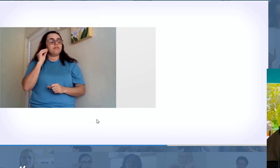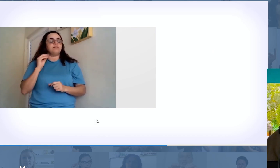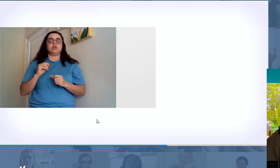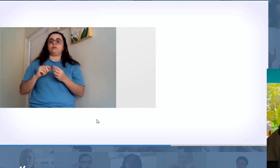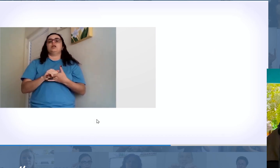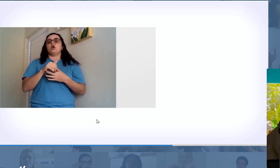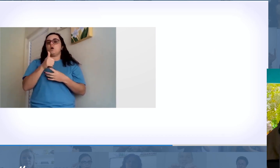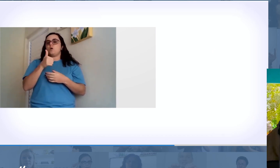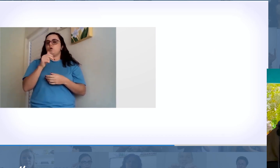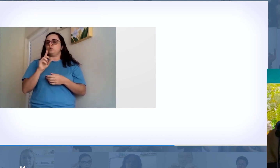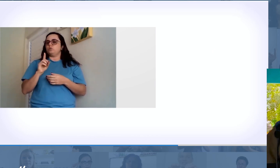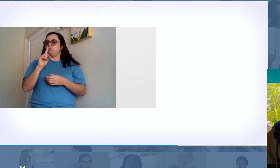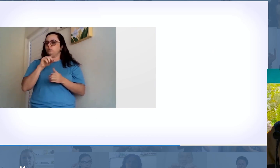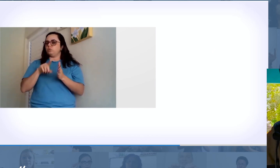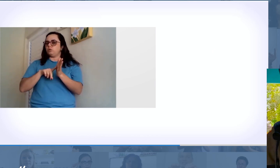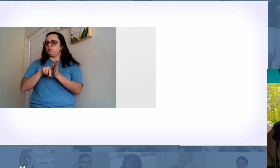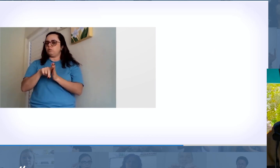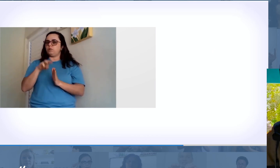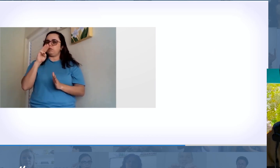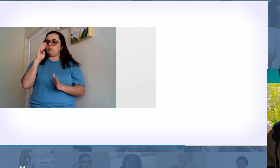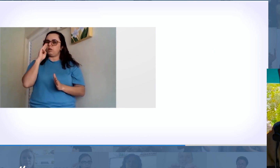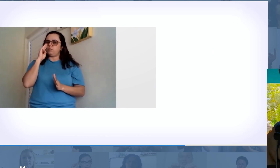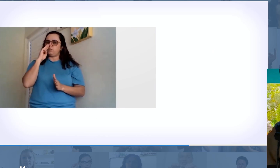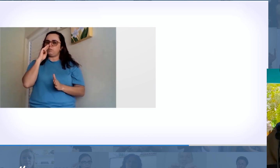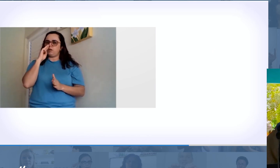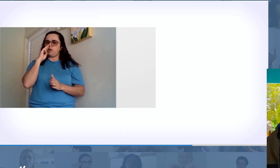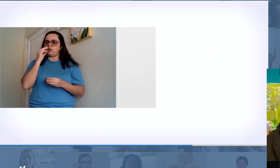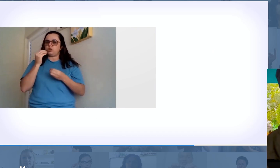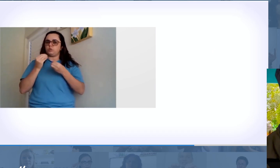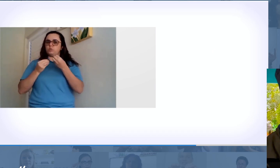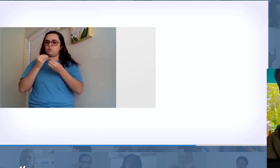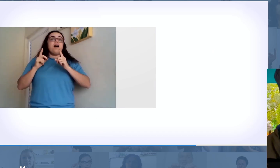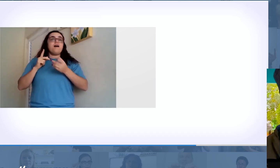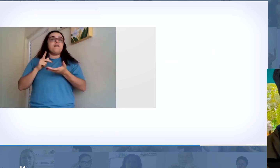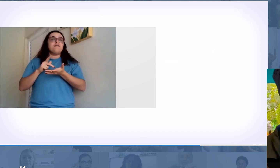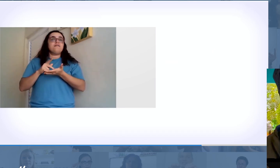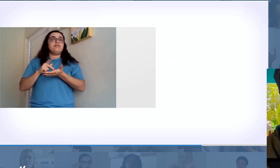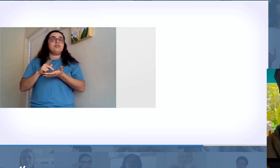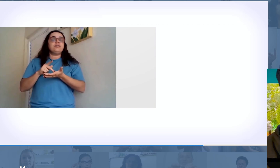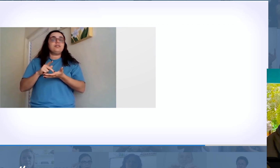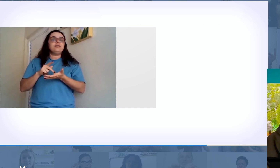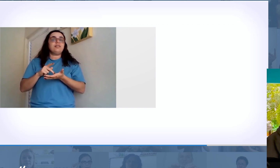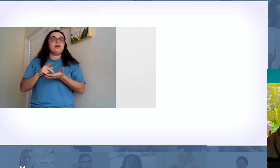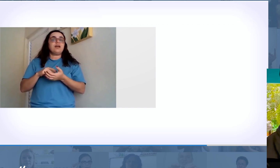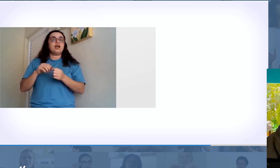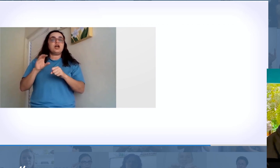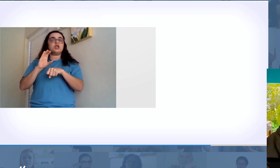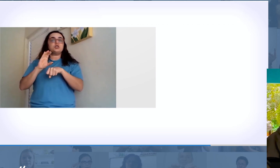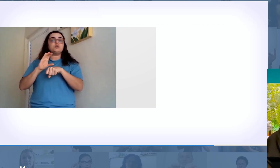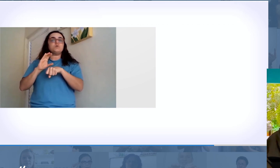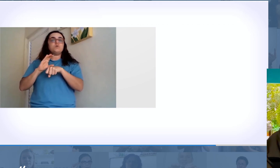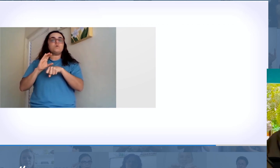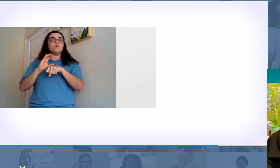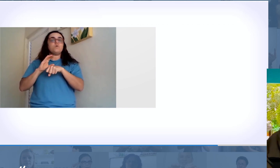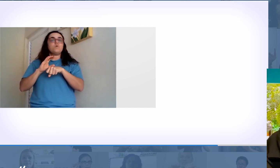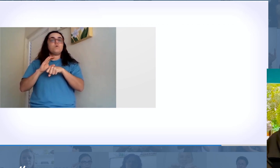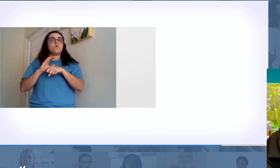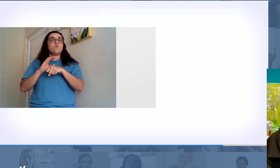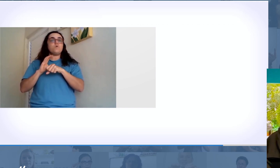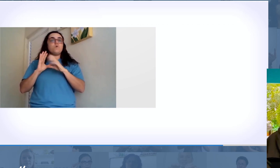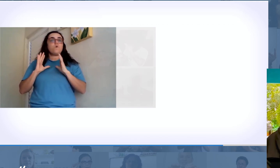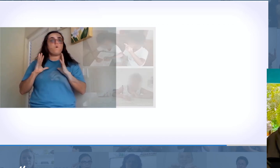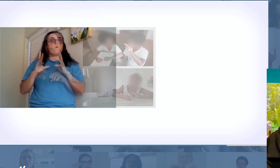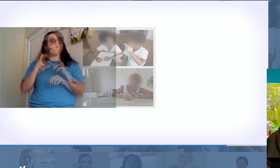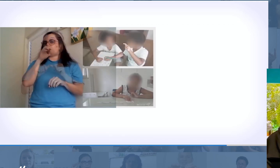finalmente, ela está realizando esse sonho dela. Você tem noção do que é isso? Você tem noção do impacto disso na vida dos